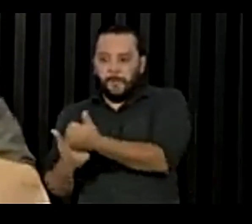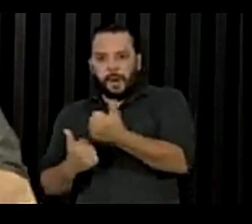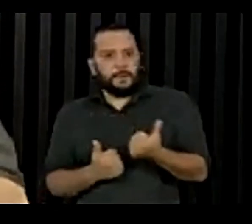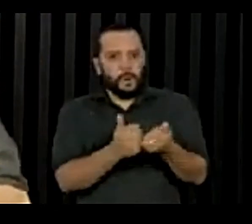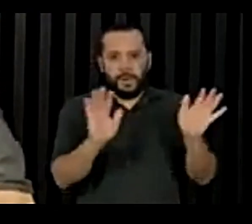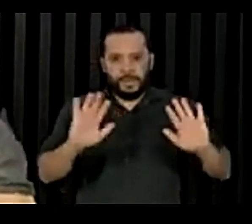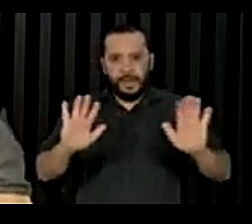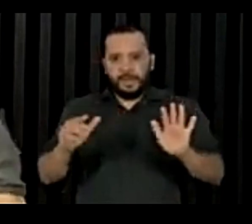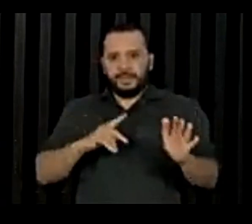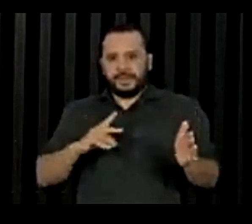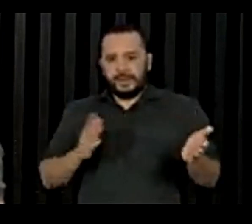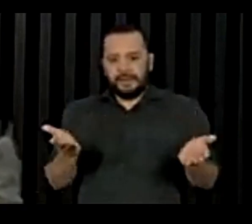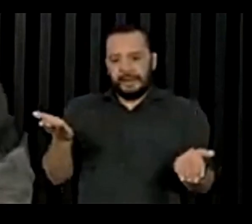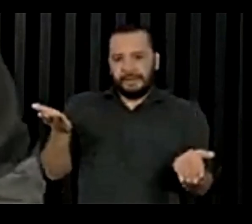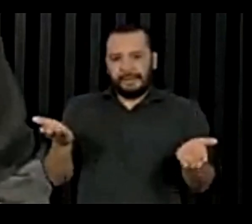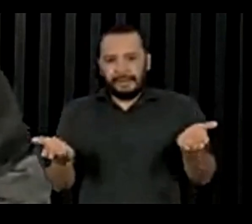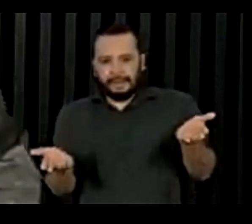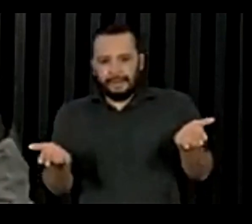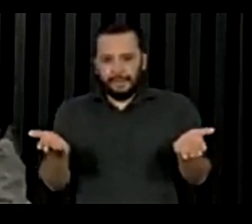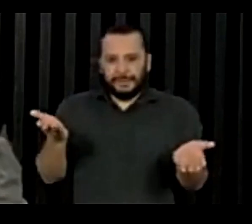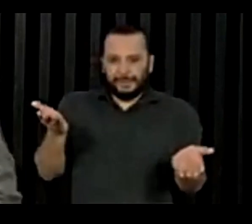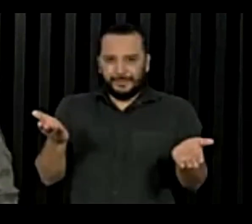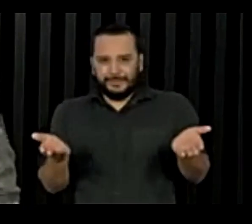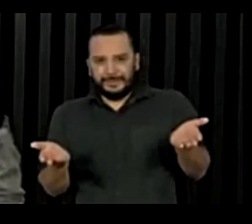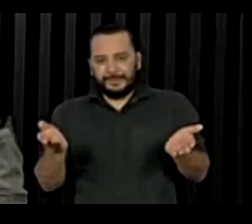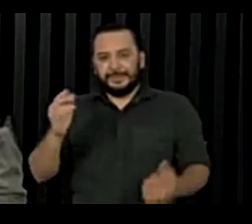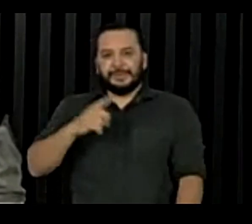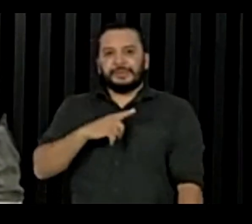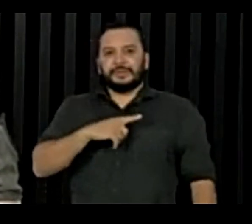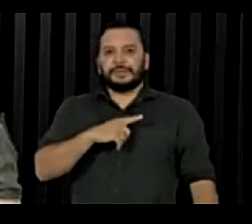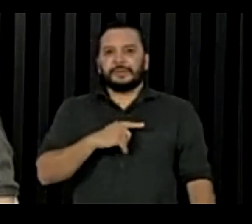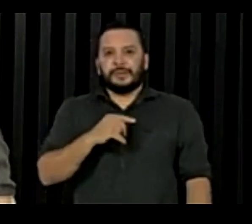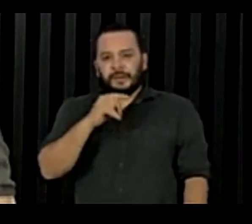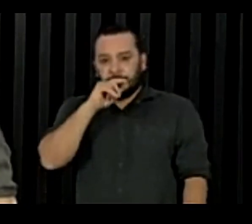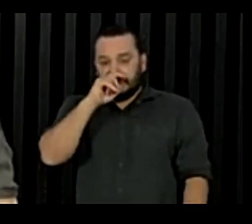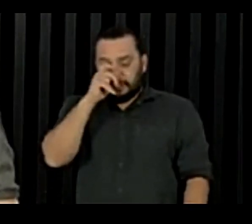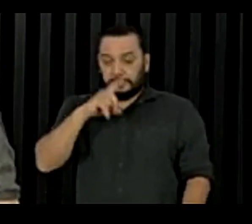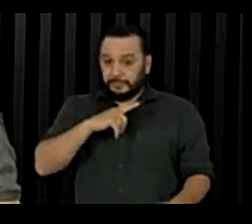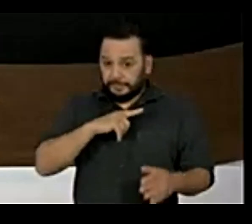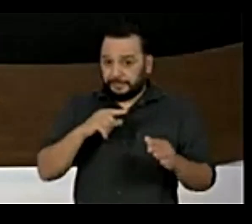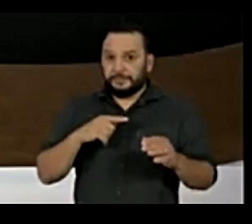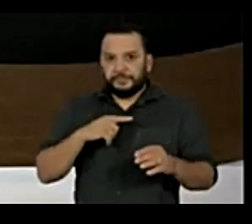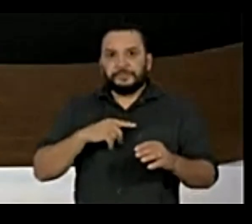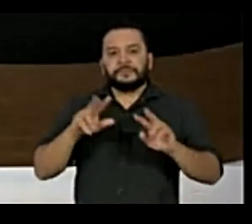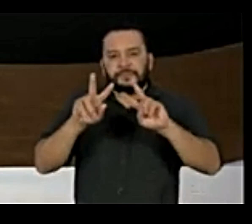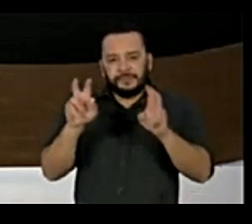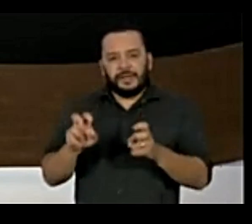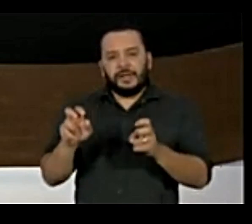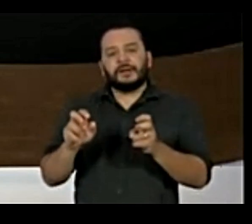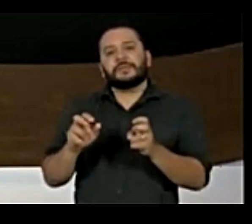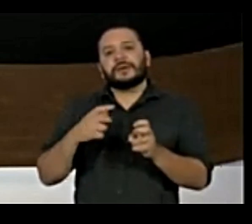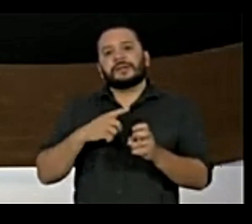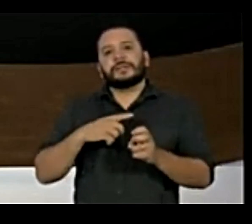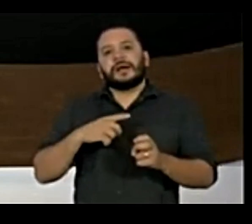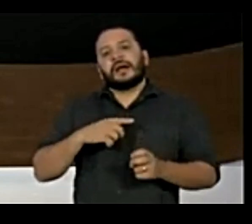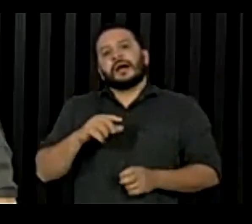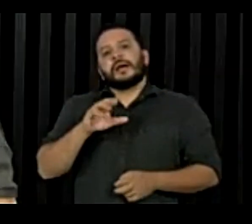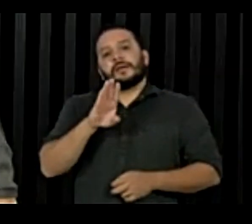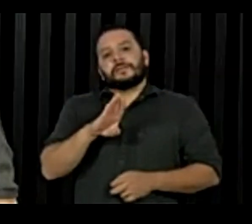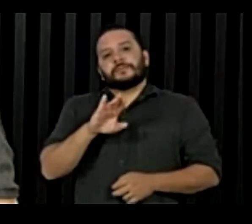polos. Quando se trata do... Qual foi a pergunta? Ah, desculpa, questão do da Crivella. Bienal, Crivella, etc.